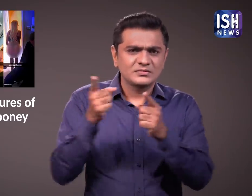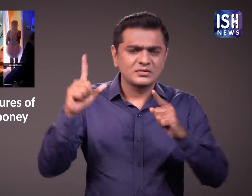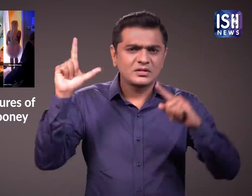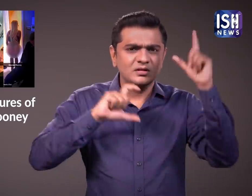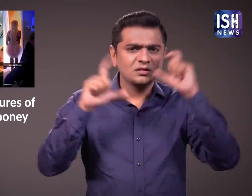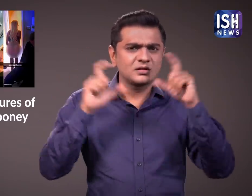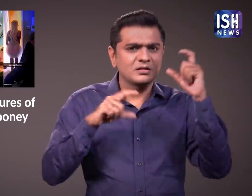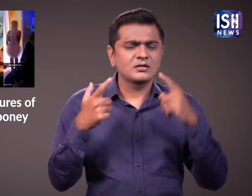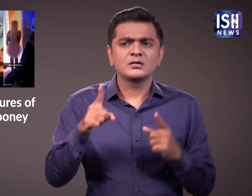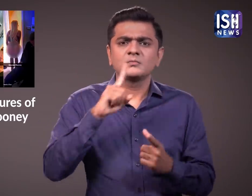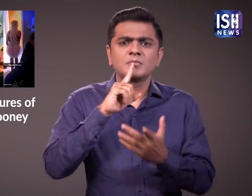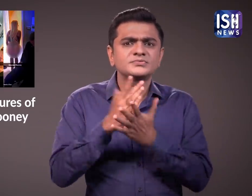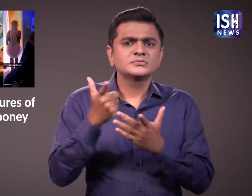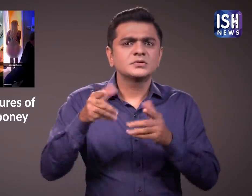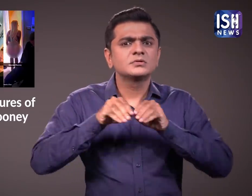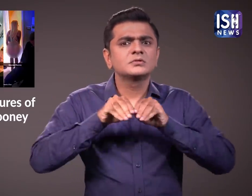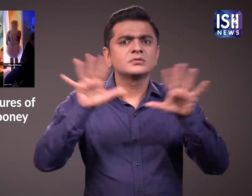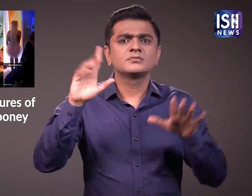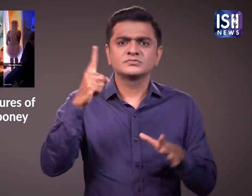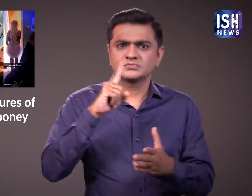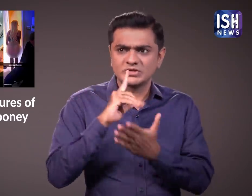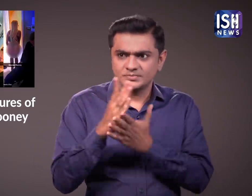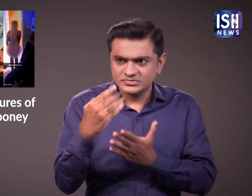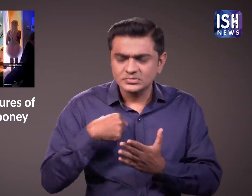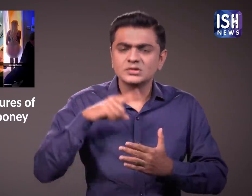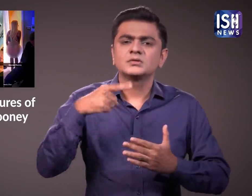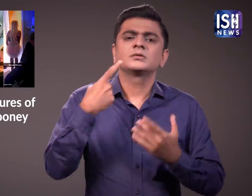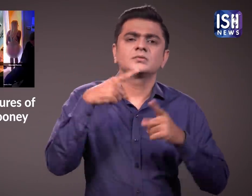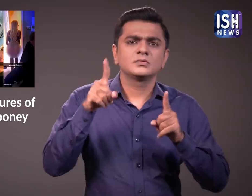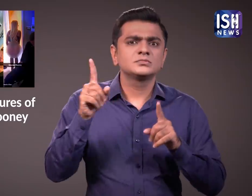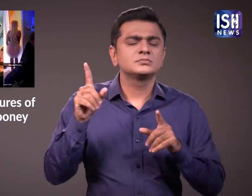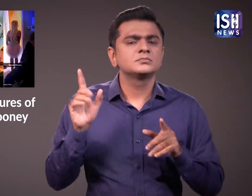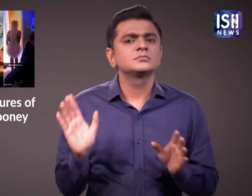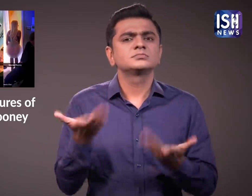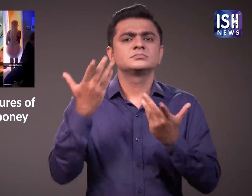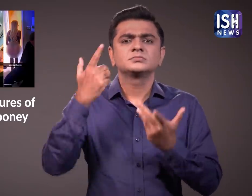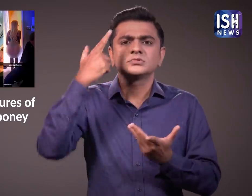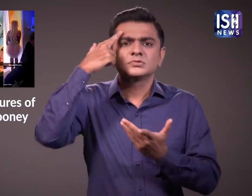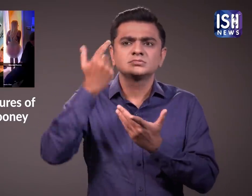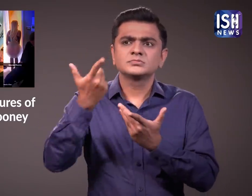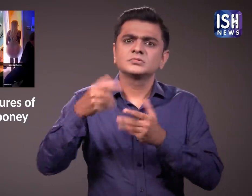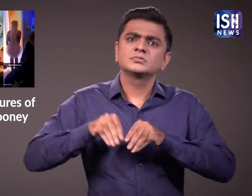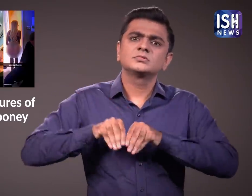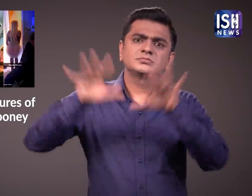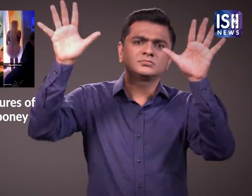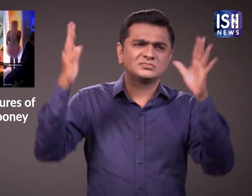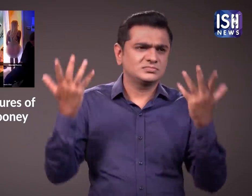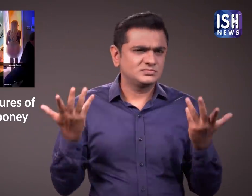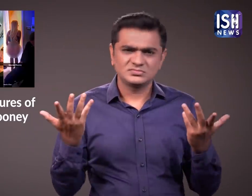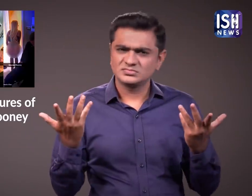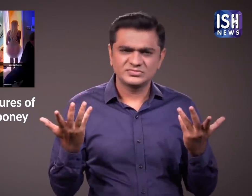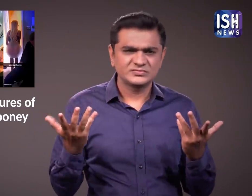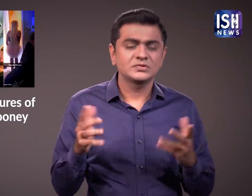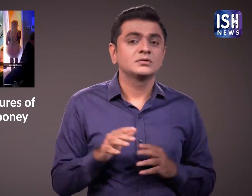उनके अनुसार तस्वीरें उनकी अनुमती के बिना ली गई और सोशल मीडिया पर डाली गई थी।